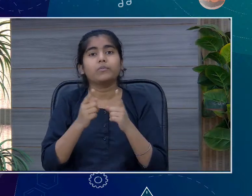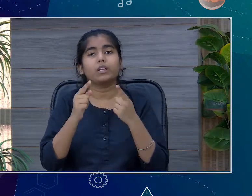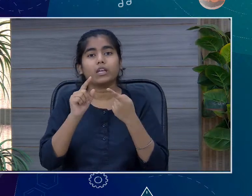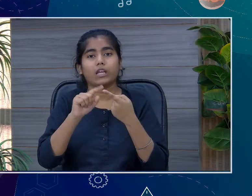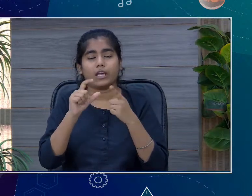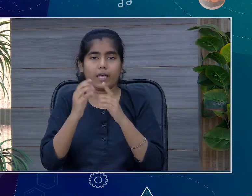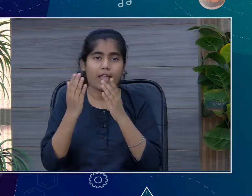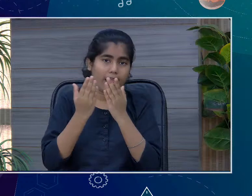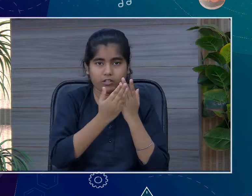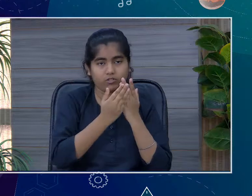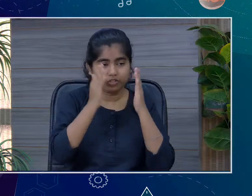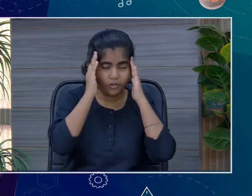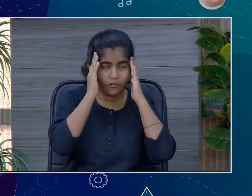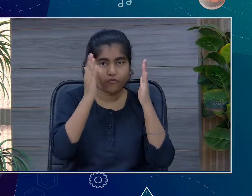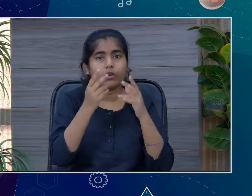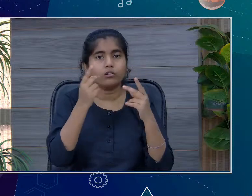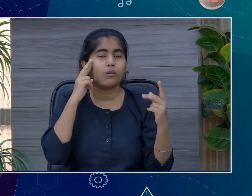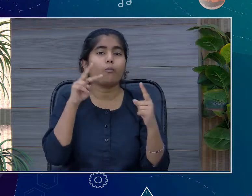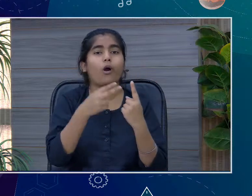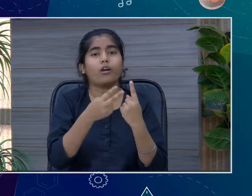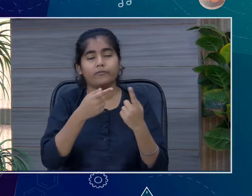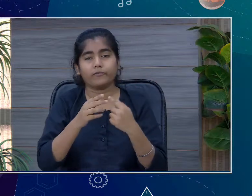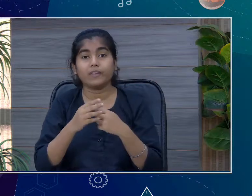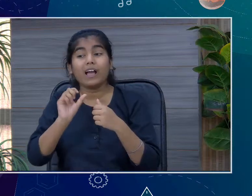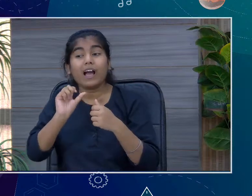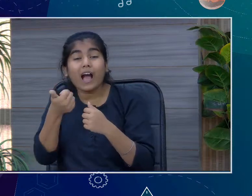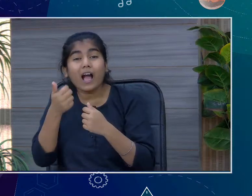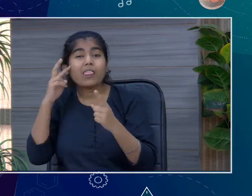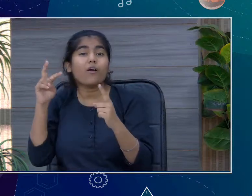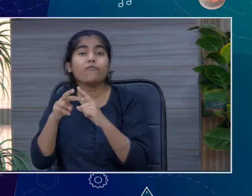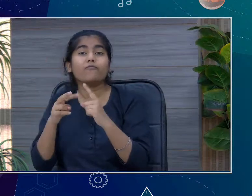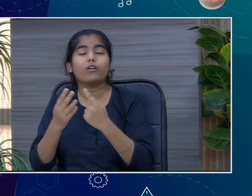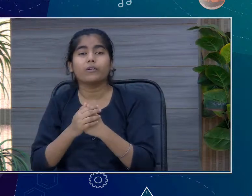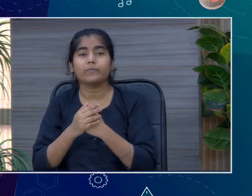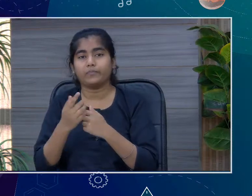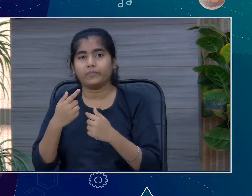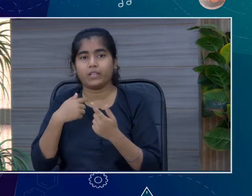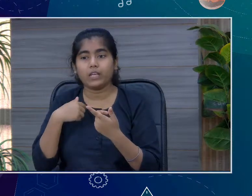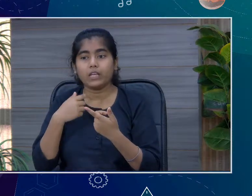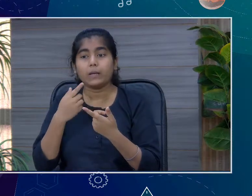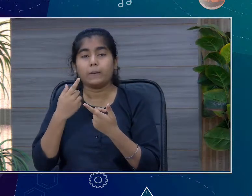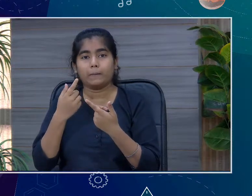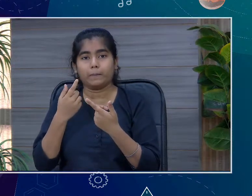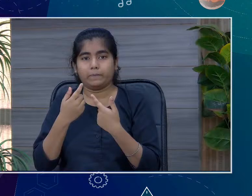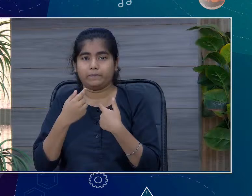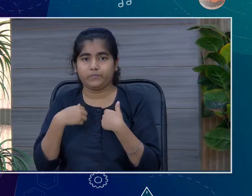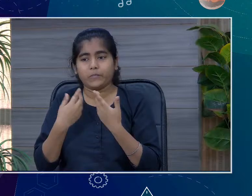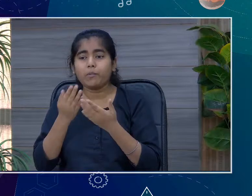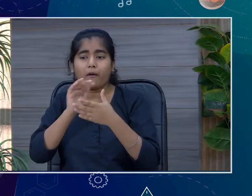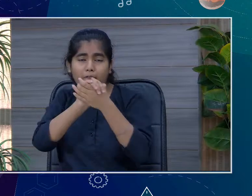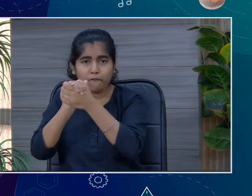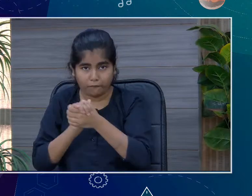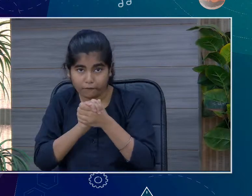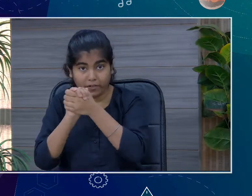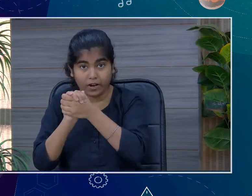एजुकेशनल एस्पेक्ट. Another aspect is how will I communicate with my friends, with